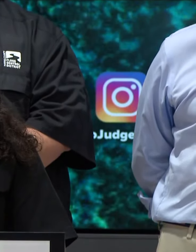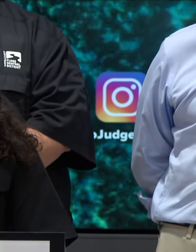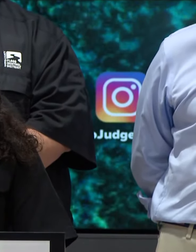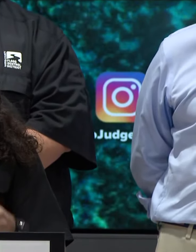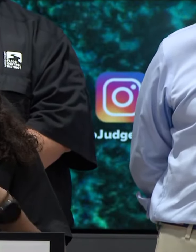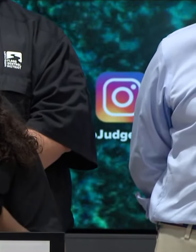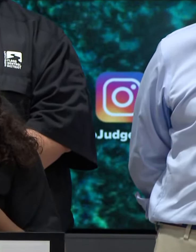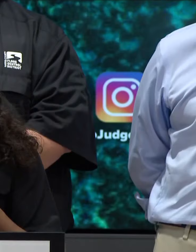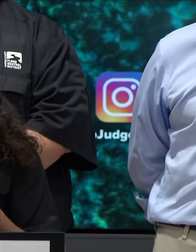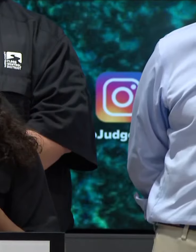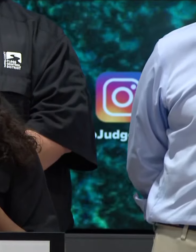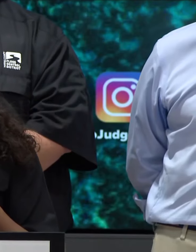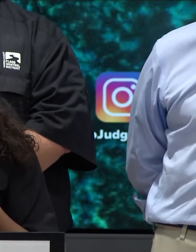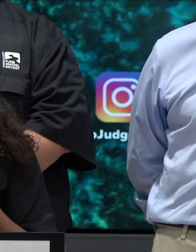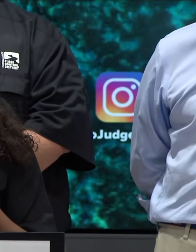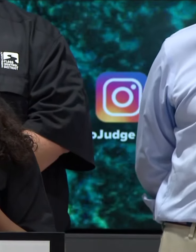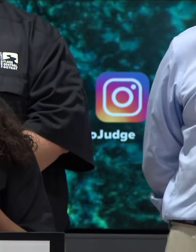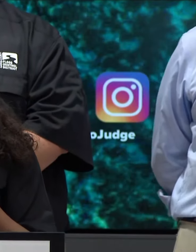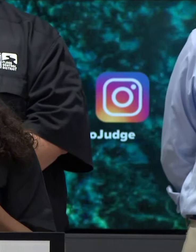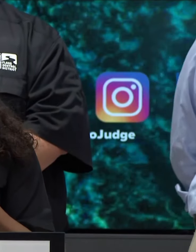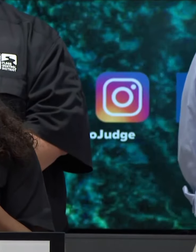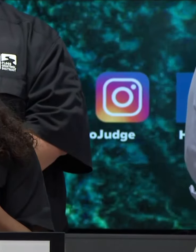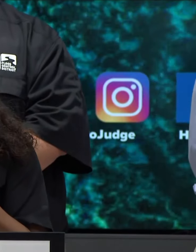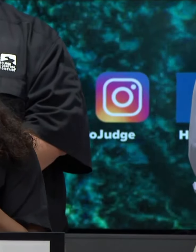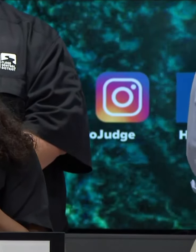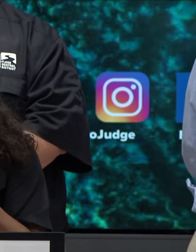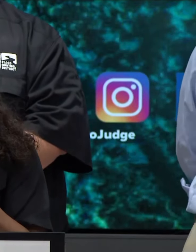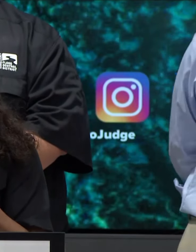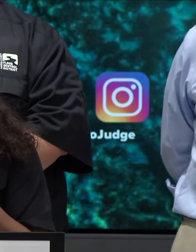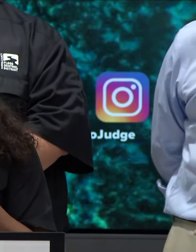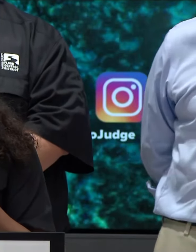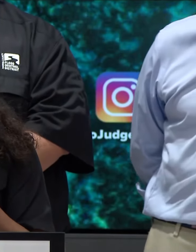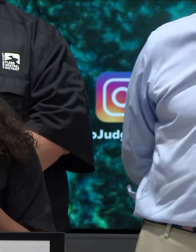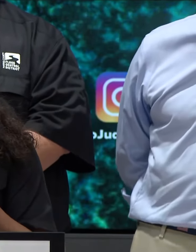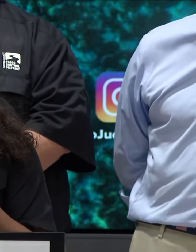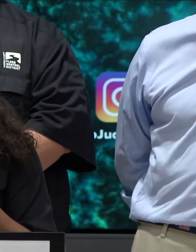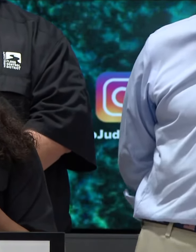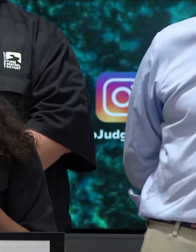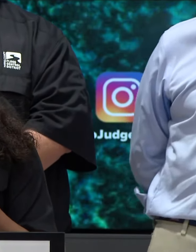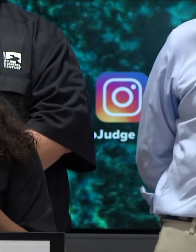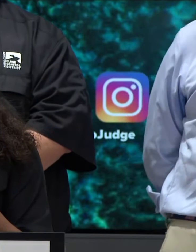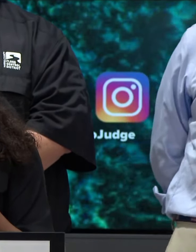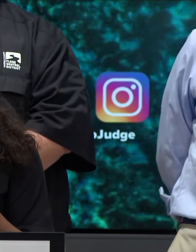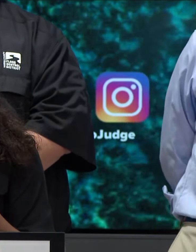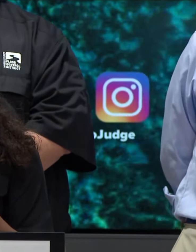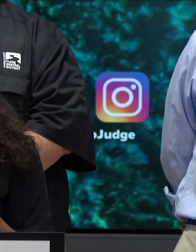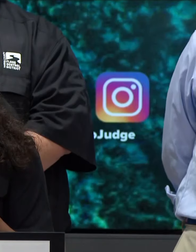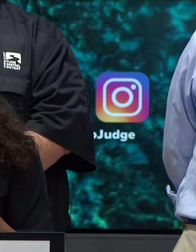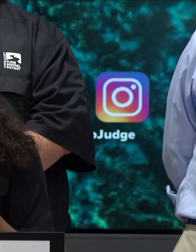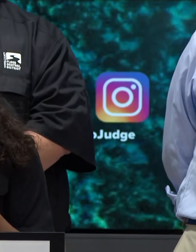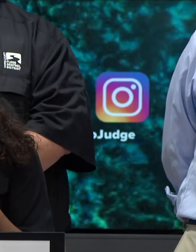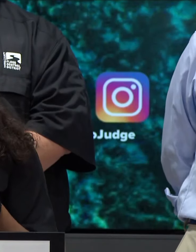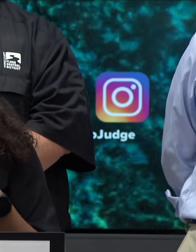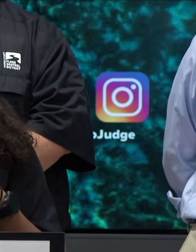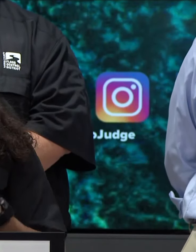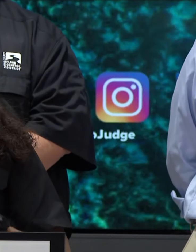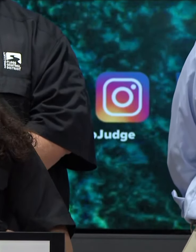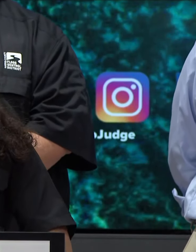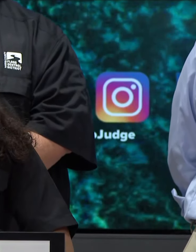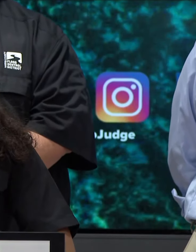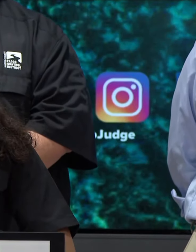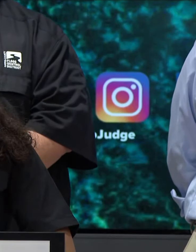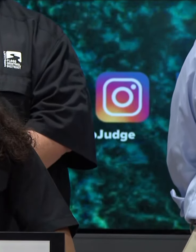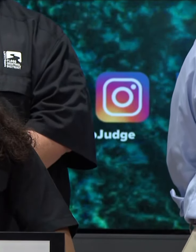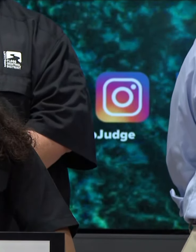años, mi impresión es que todos están actuando de buena fe y buscan resolver esto lo más pronto posible. Entonces, vamos a